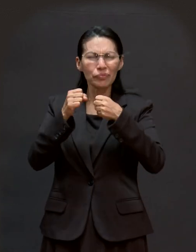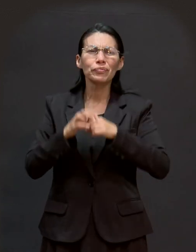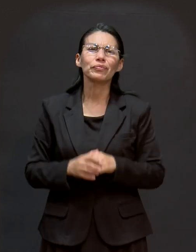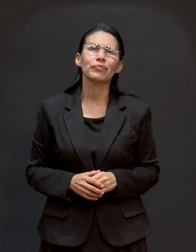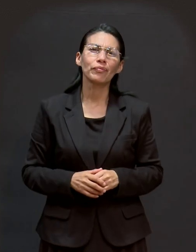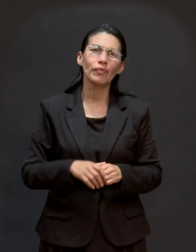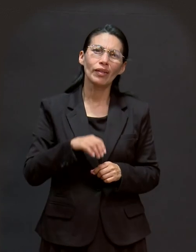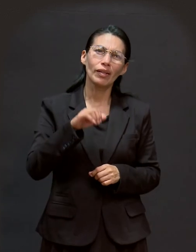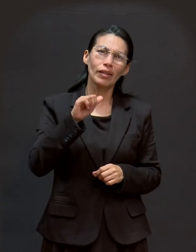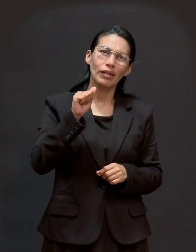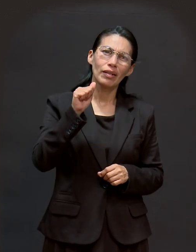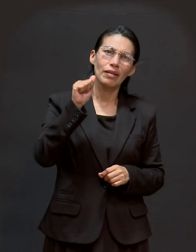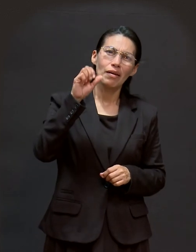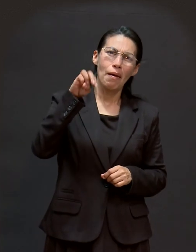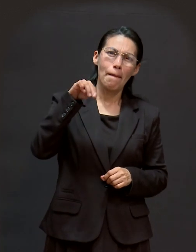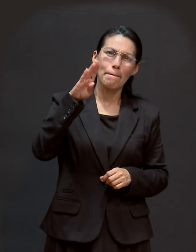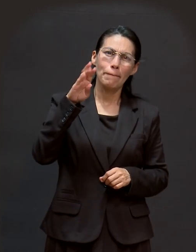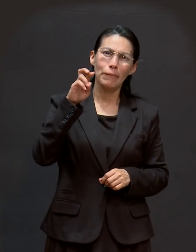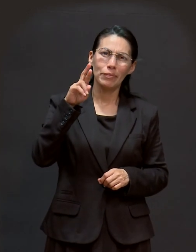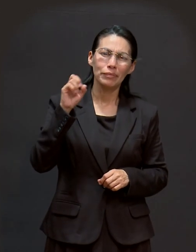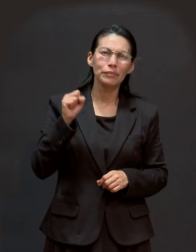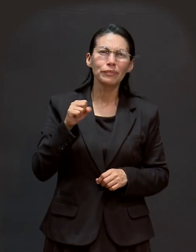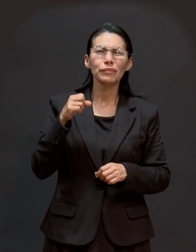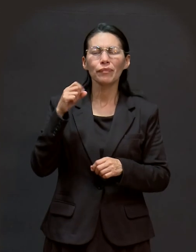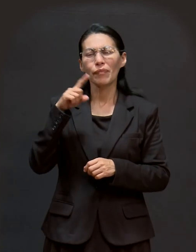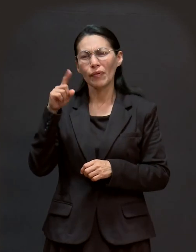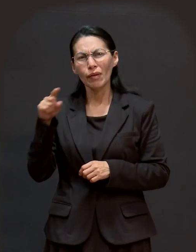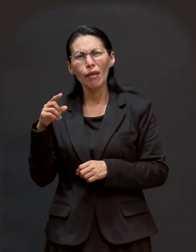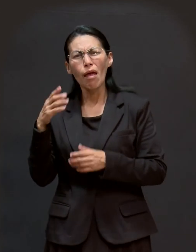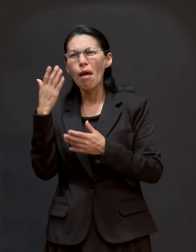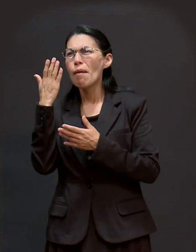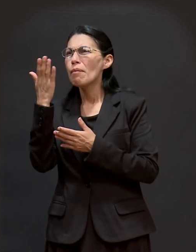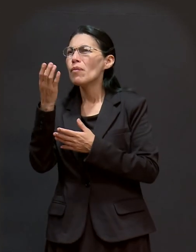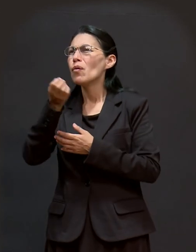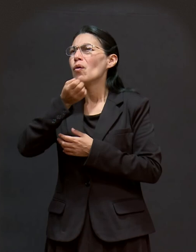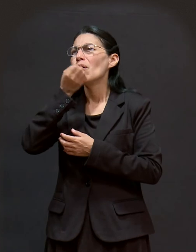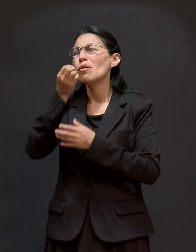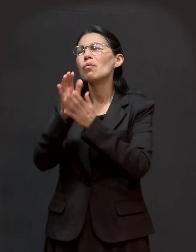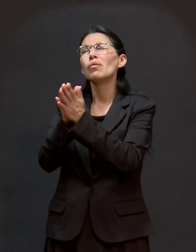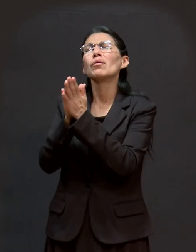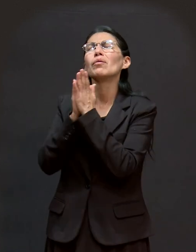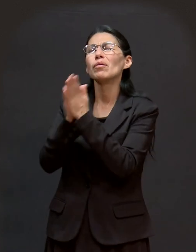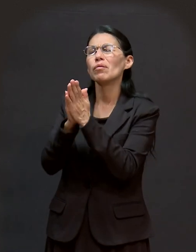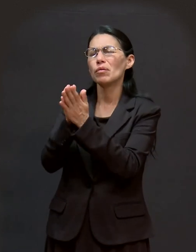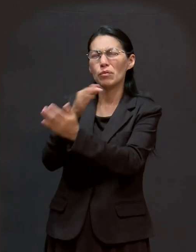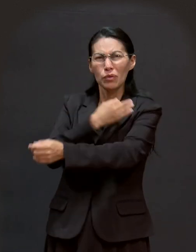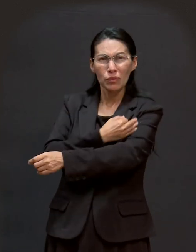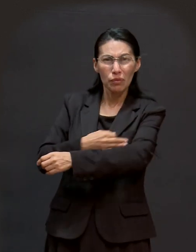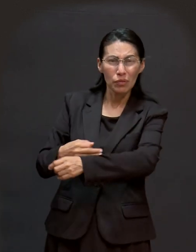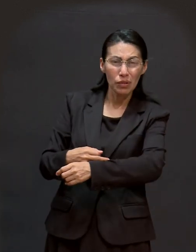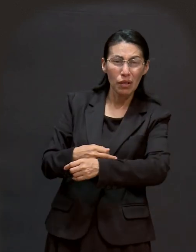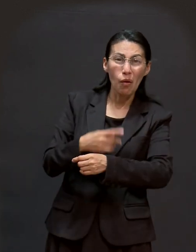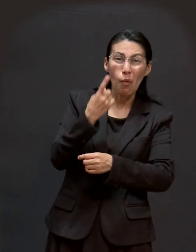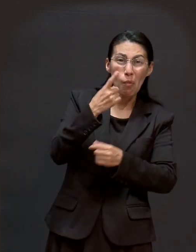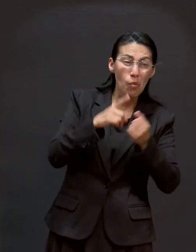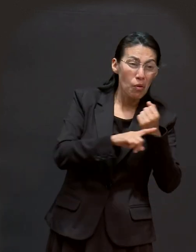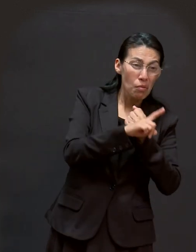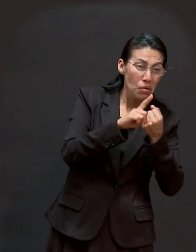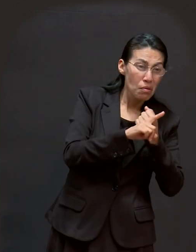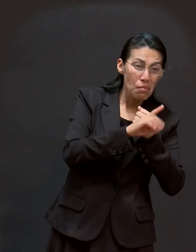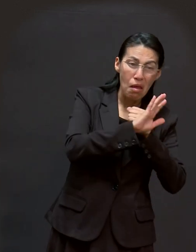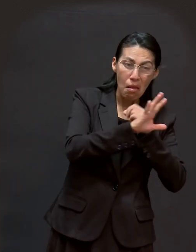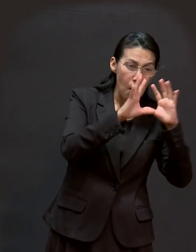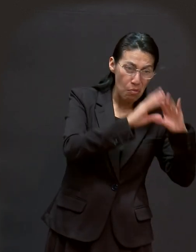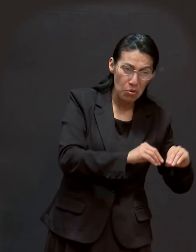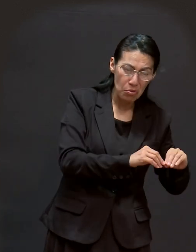noches dios los bendiga y los cuide gracias y duración por mi familia salimos de un problema y nos llega otro peor